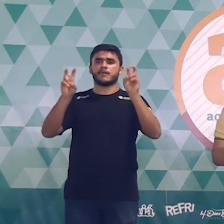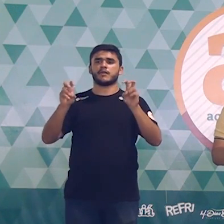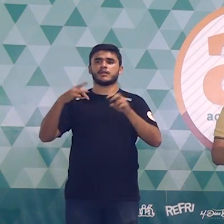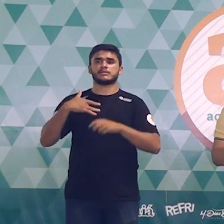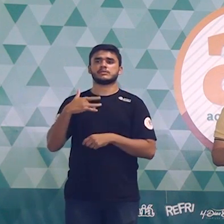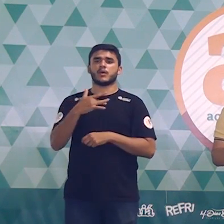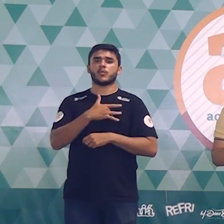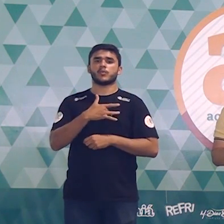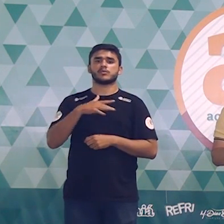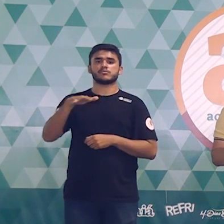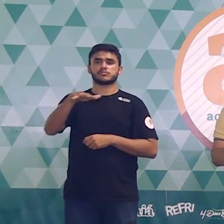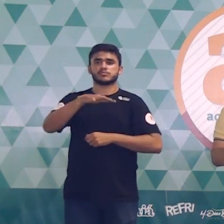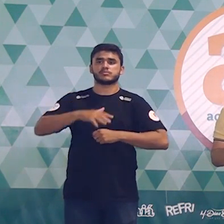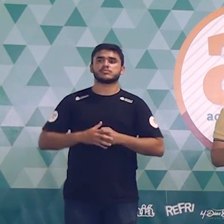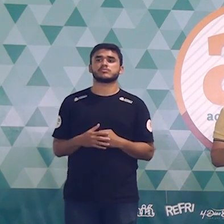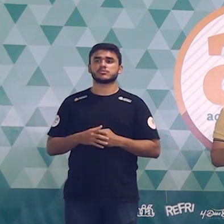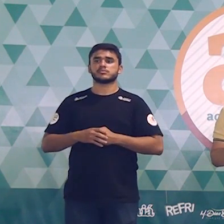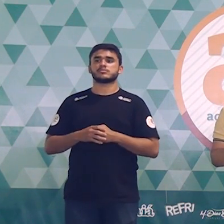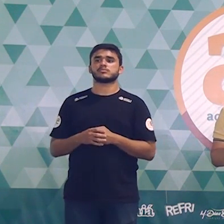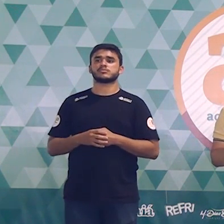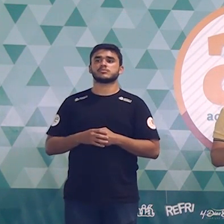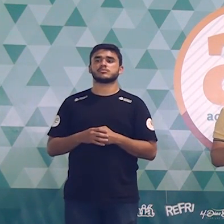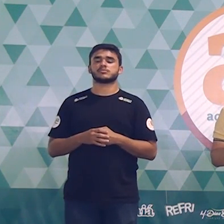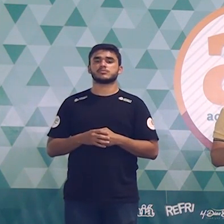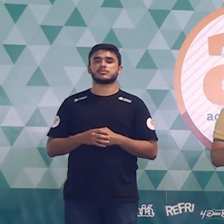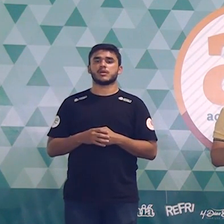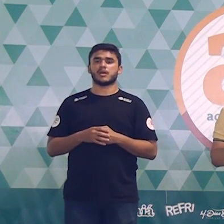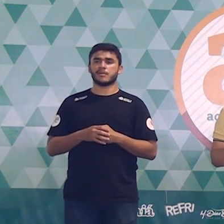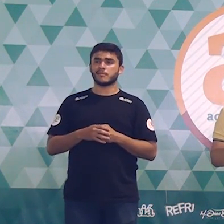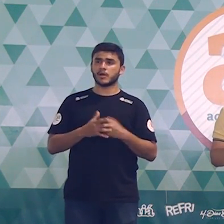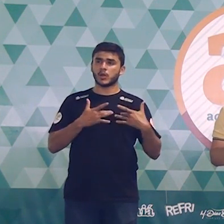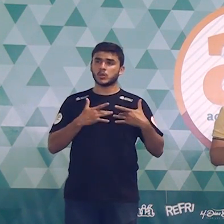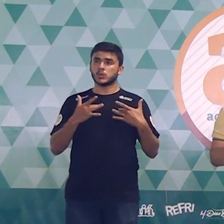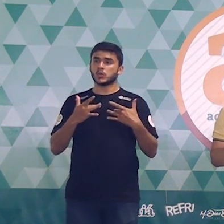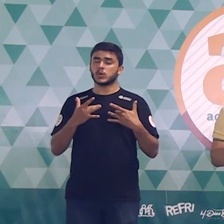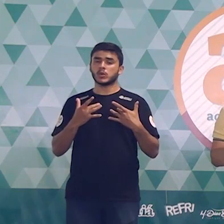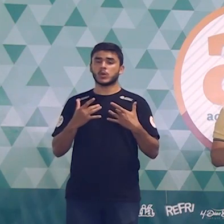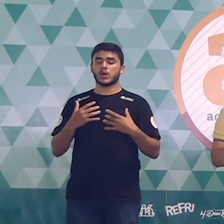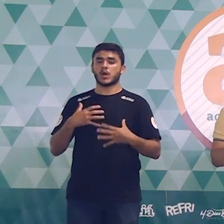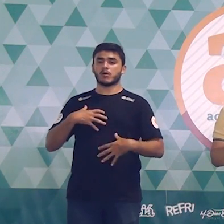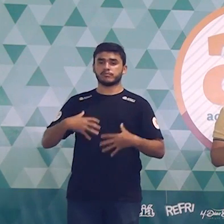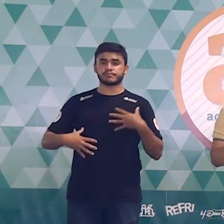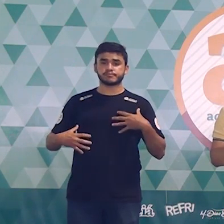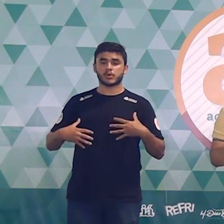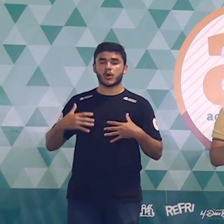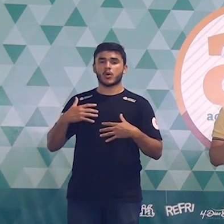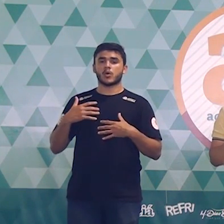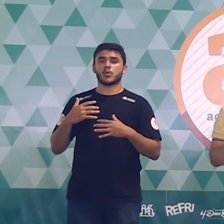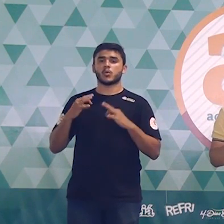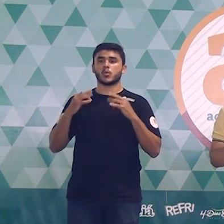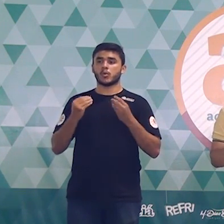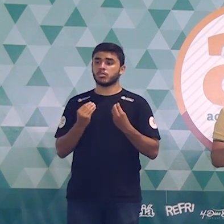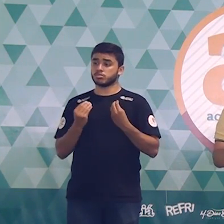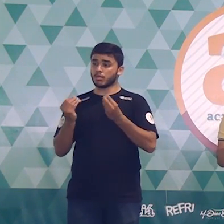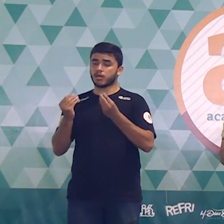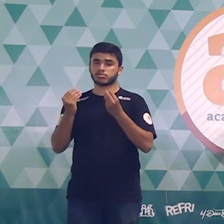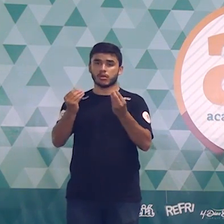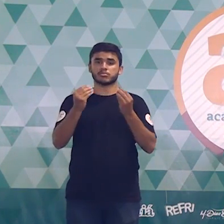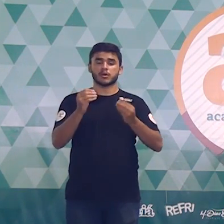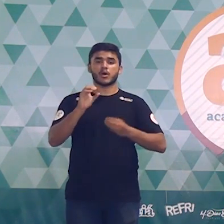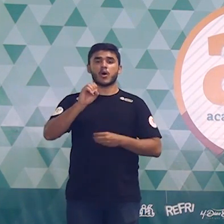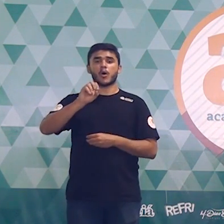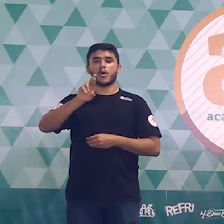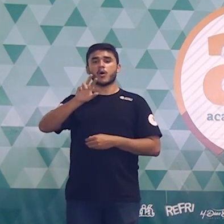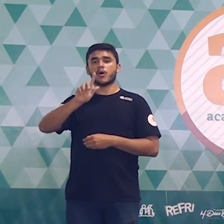saúde. Doações de órgãos é um tema possível, porém foi discutido no concurso para sargentos do Exército.